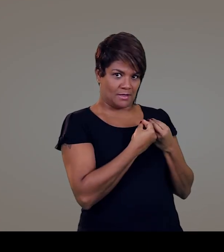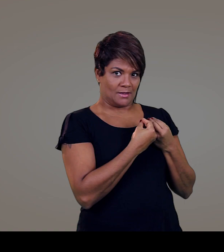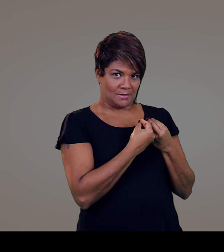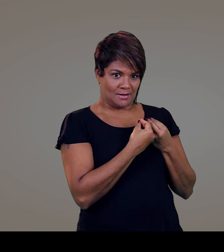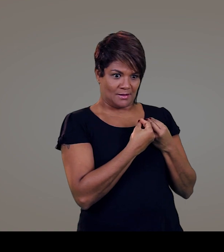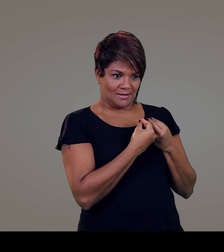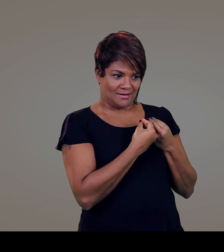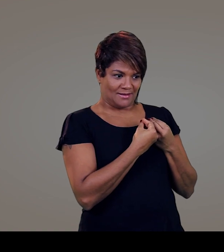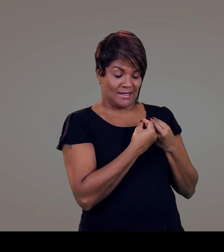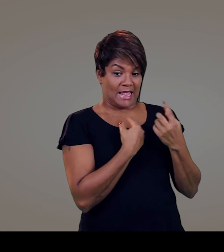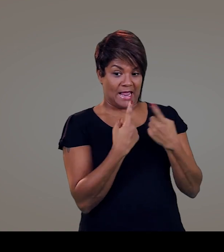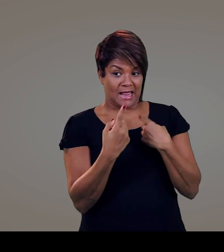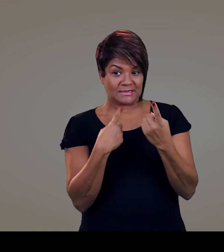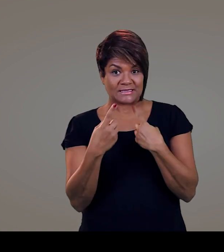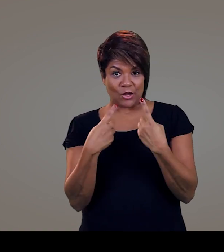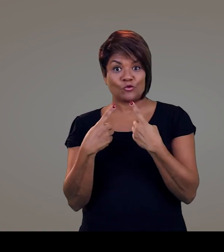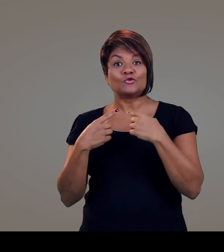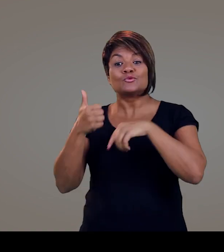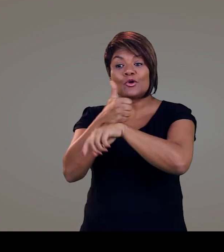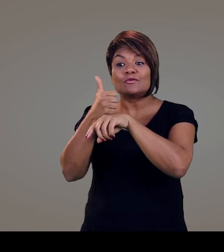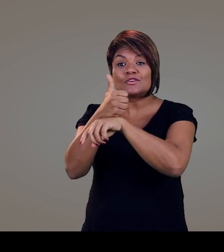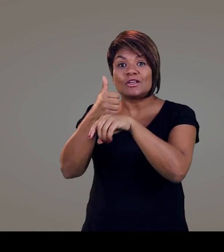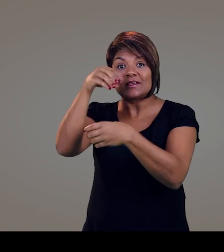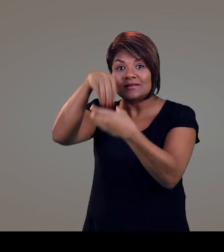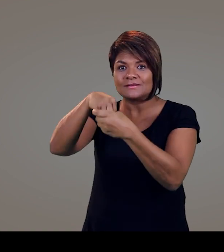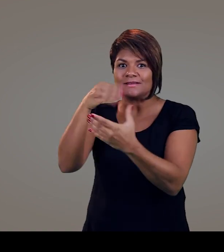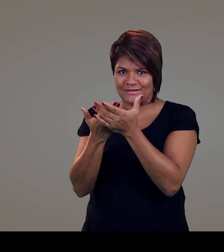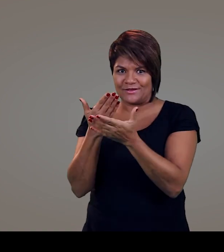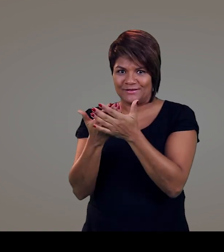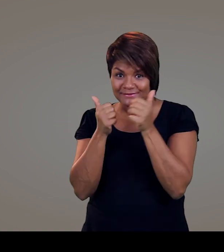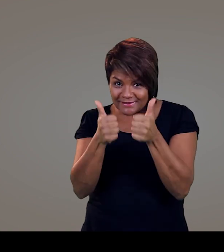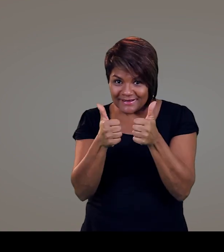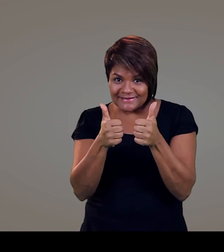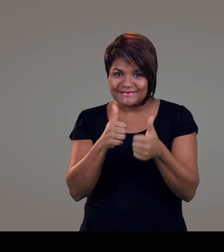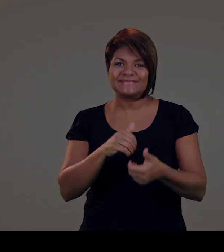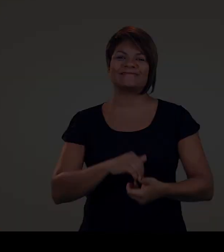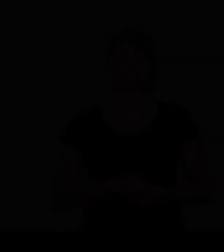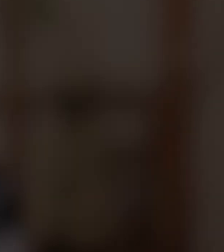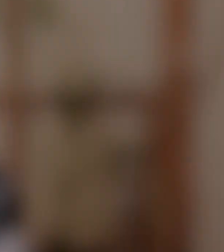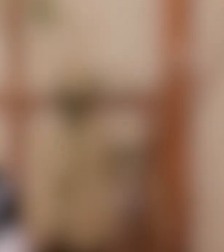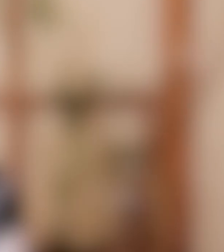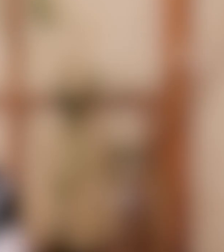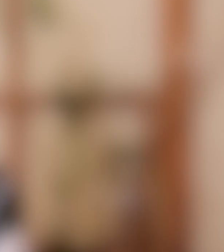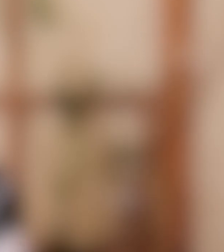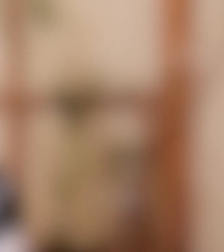dos pais com os profissionais que estão na escola, tá bom?